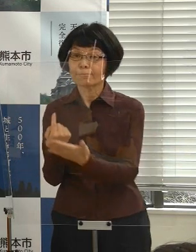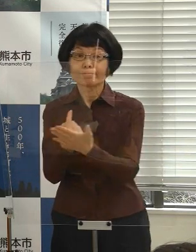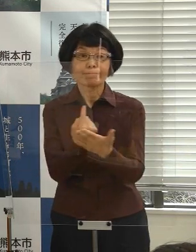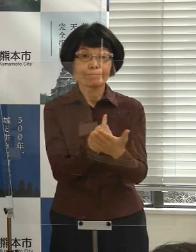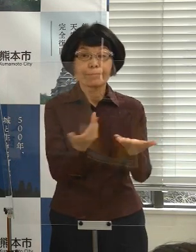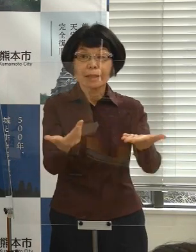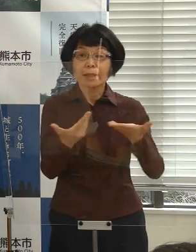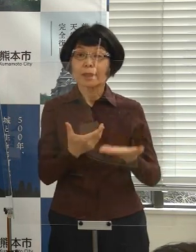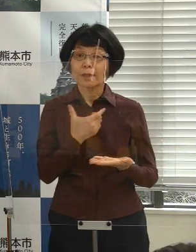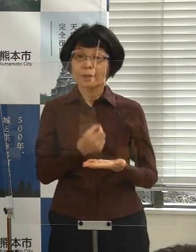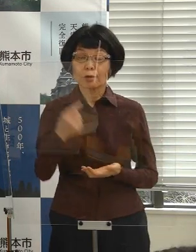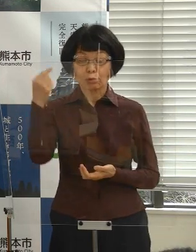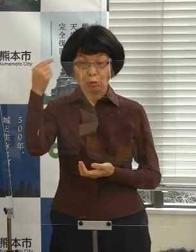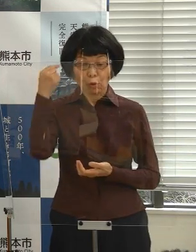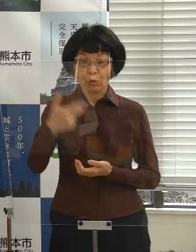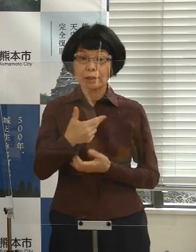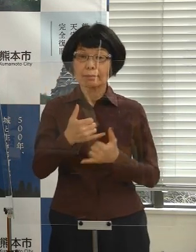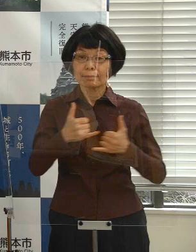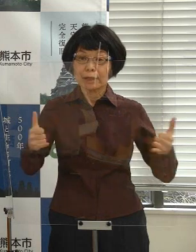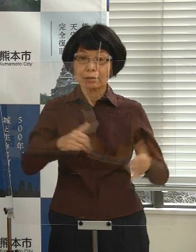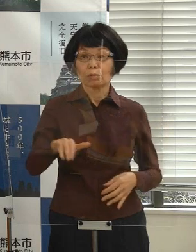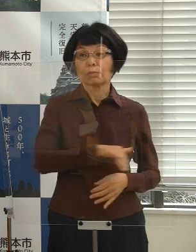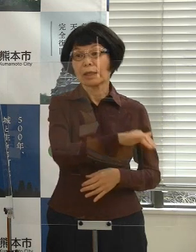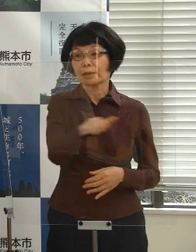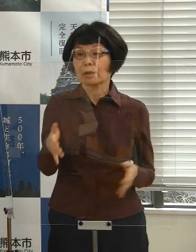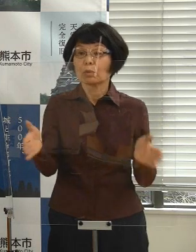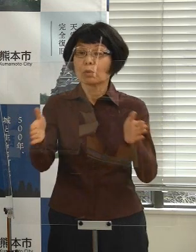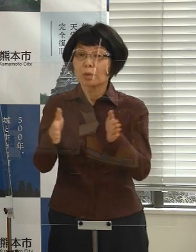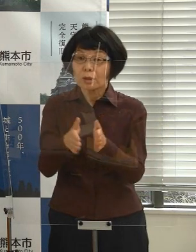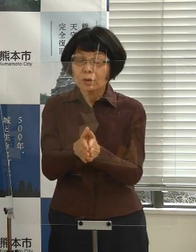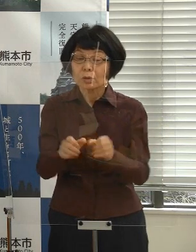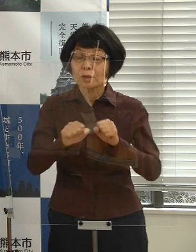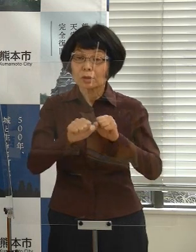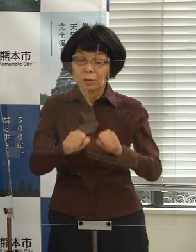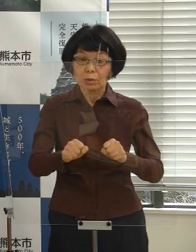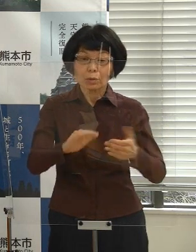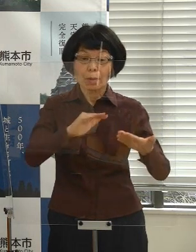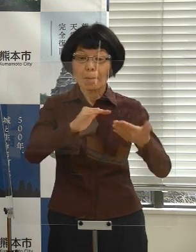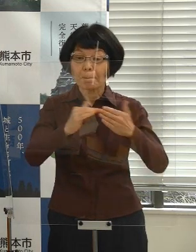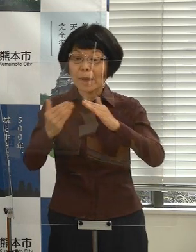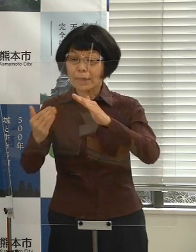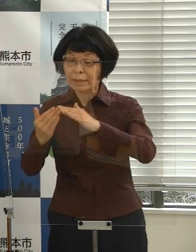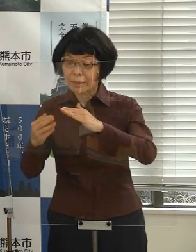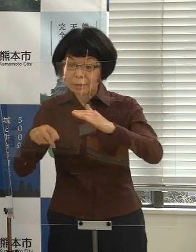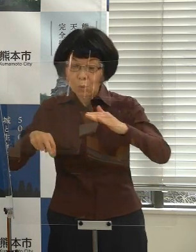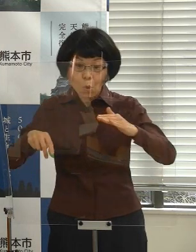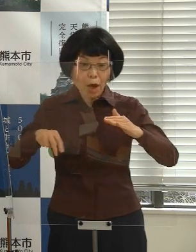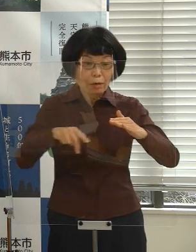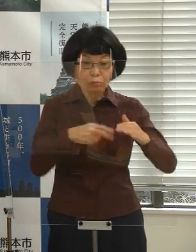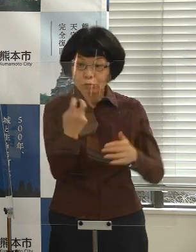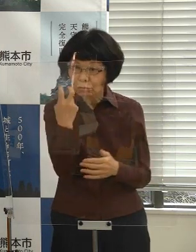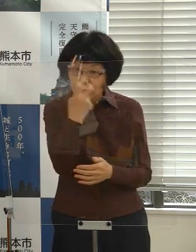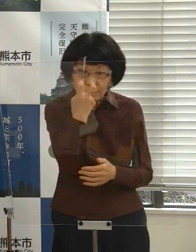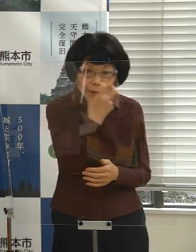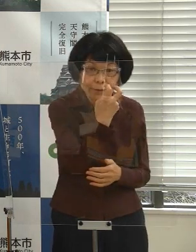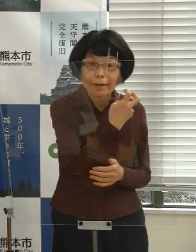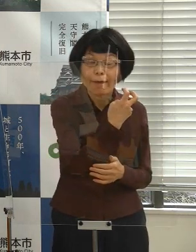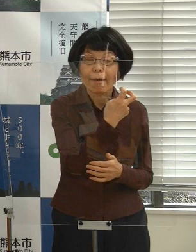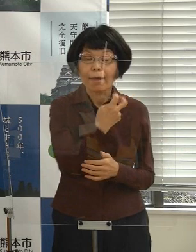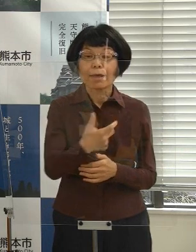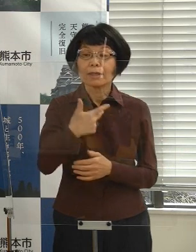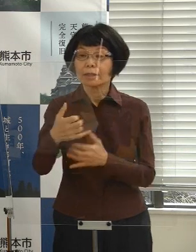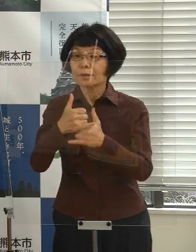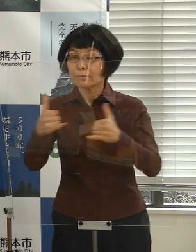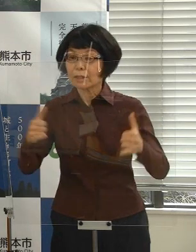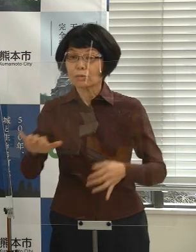まして市民の皆様と共に行う街歩き点検など市民と